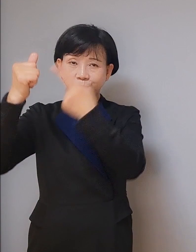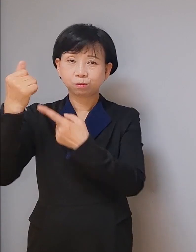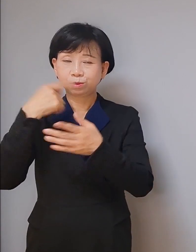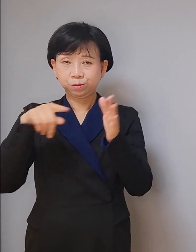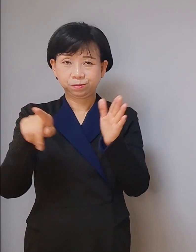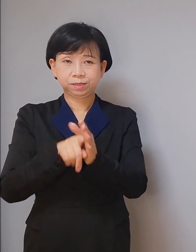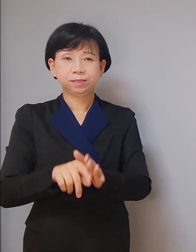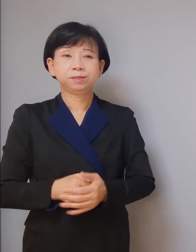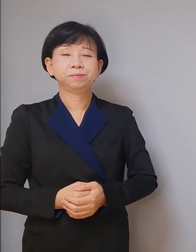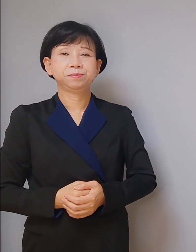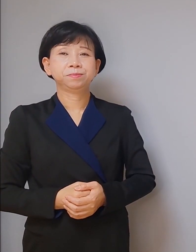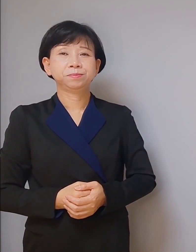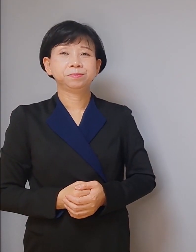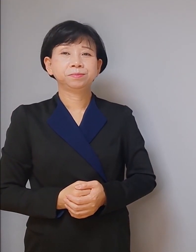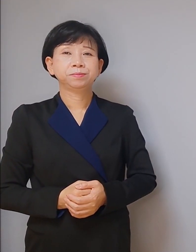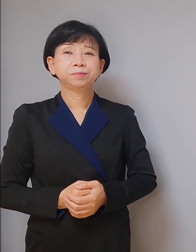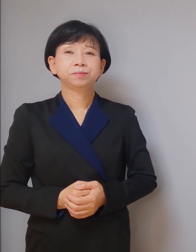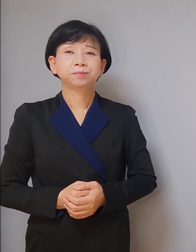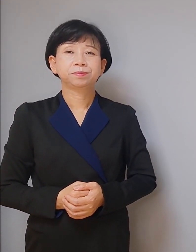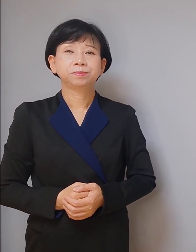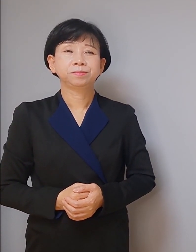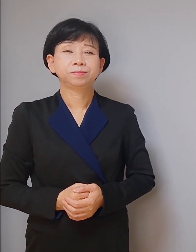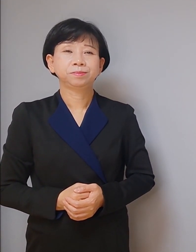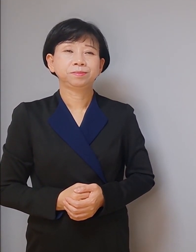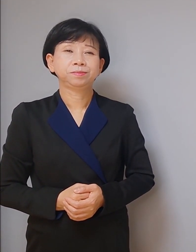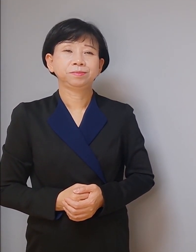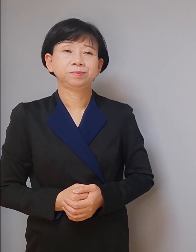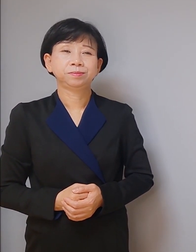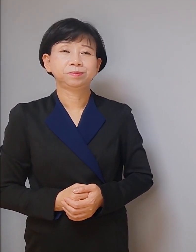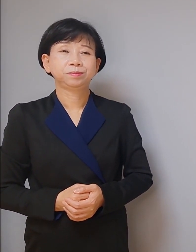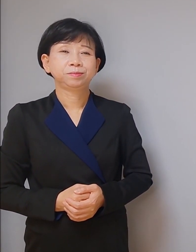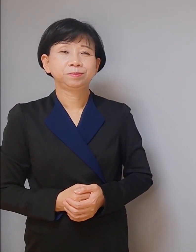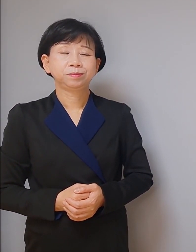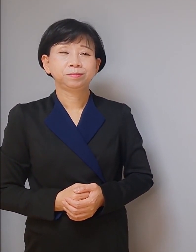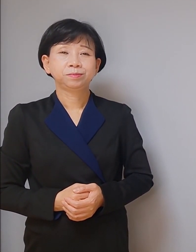주께 돌아올 줄 믿습니다.